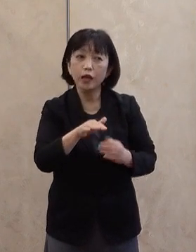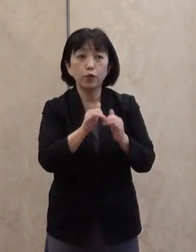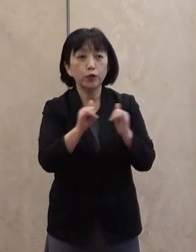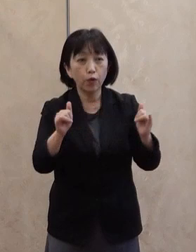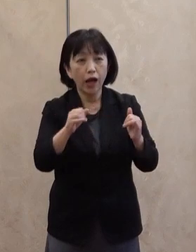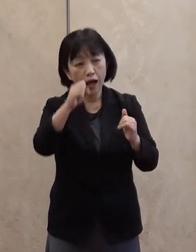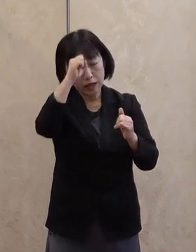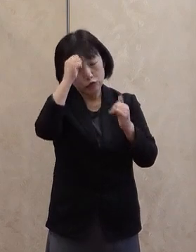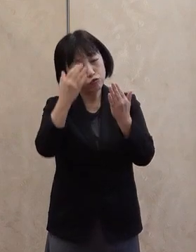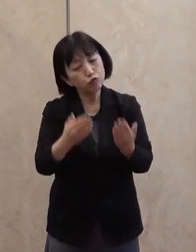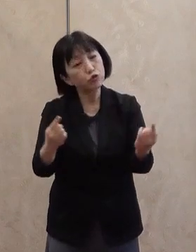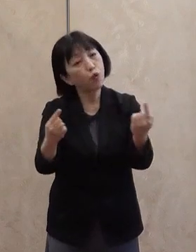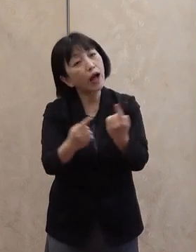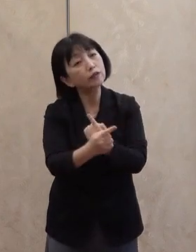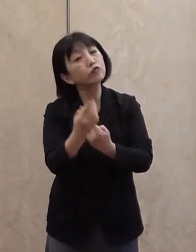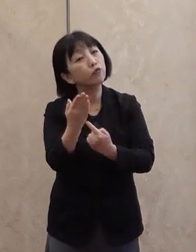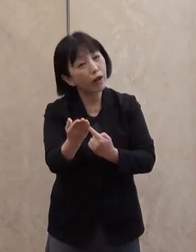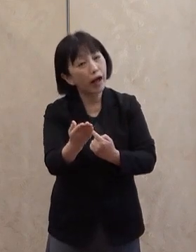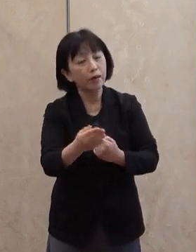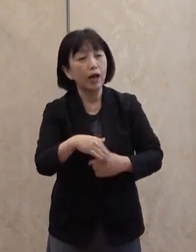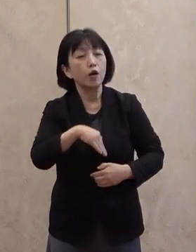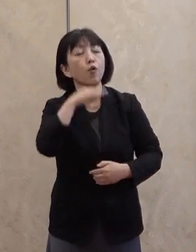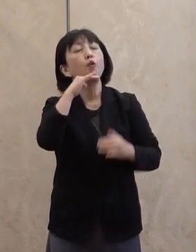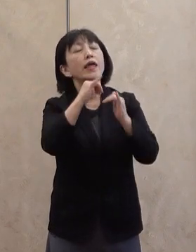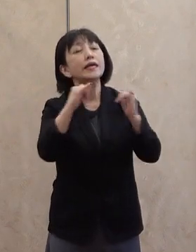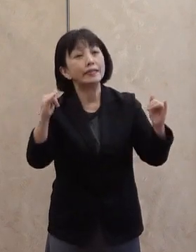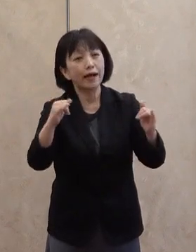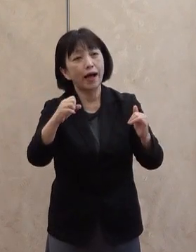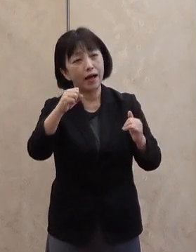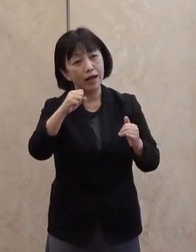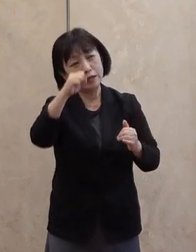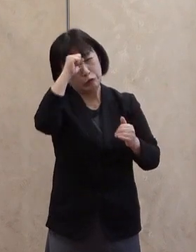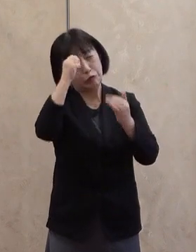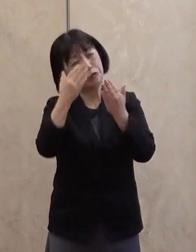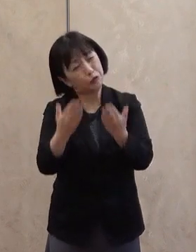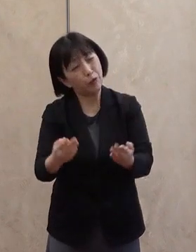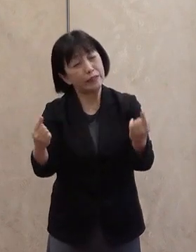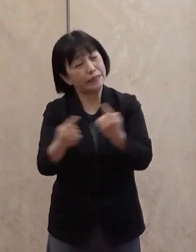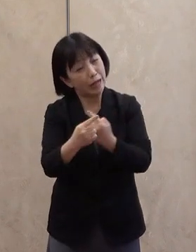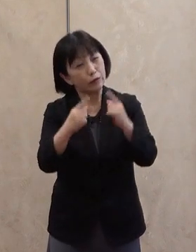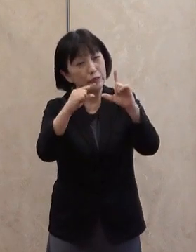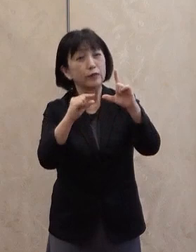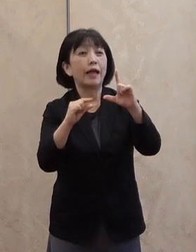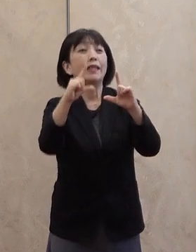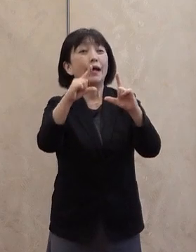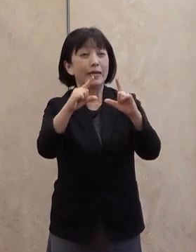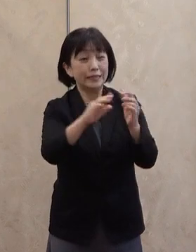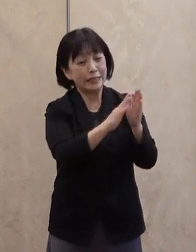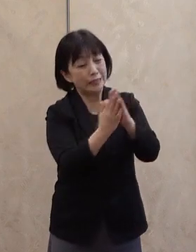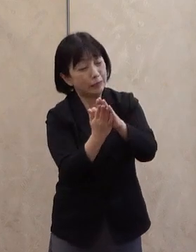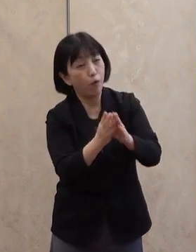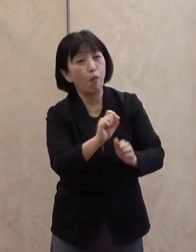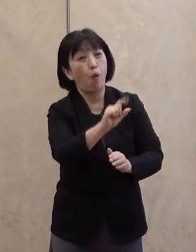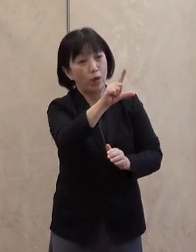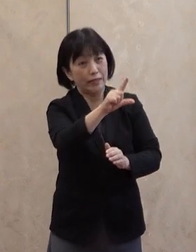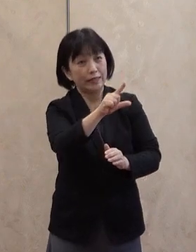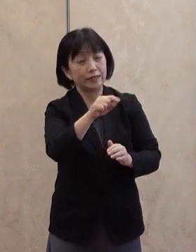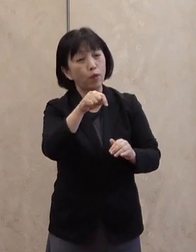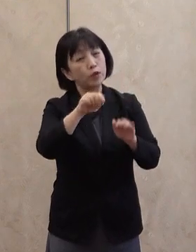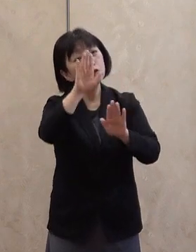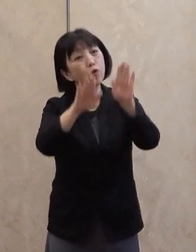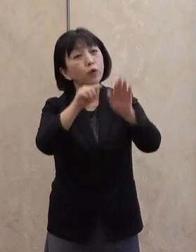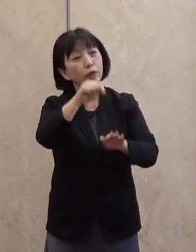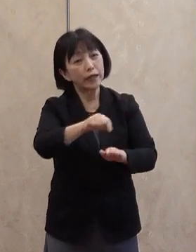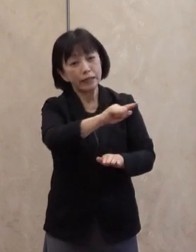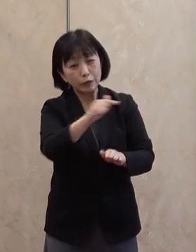まあ、もうこれは高齢者に非常に偏っている、死亡も重症化も非常に偏っていると、その中で、まあ、いろんなお願い